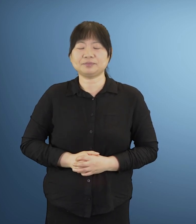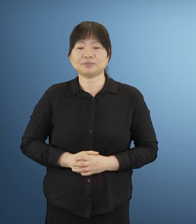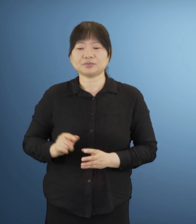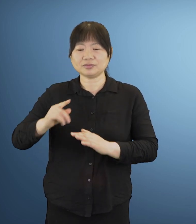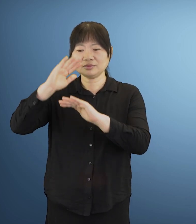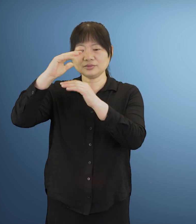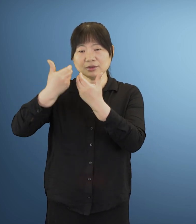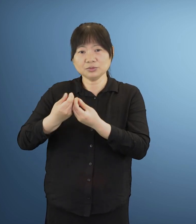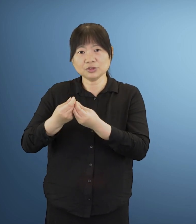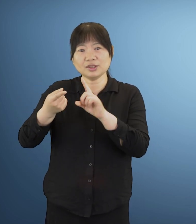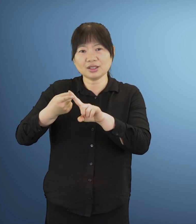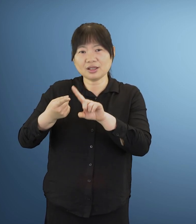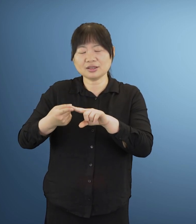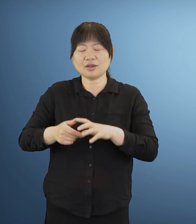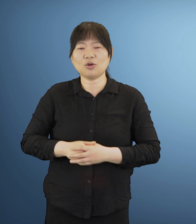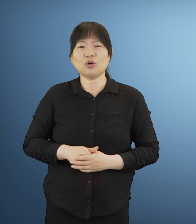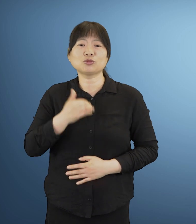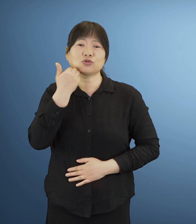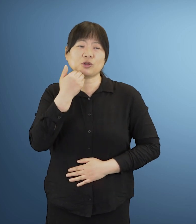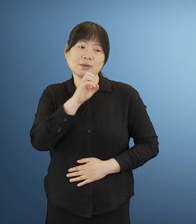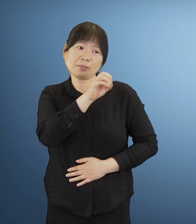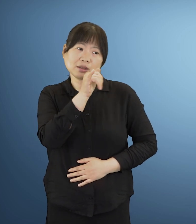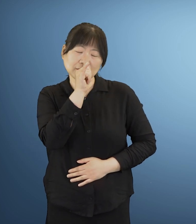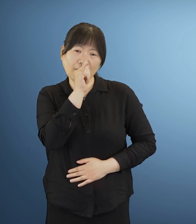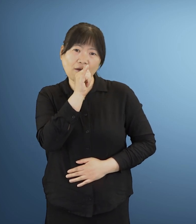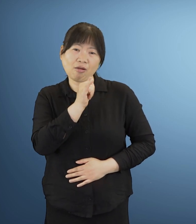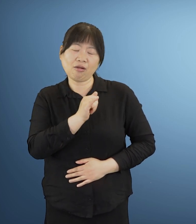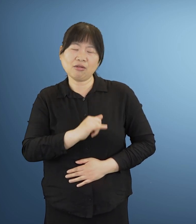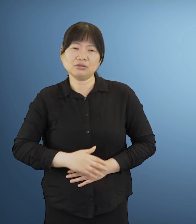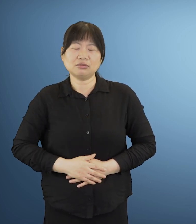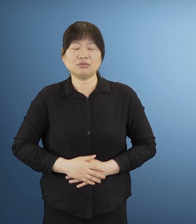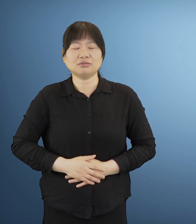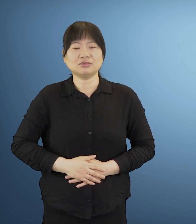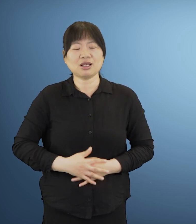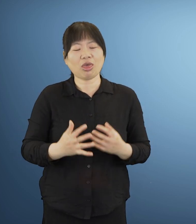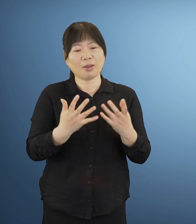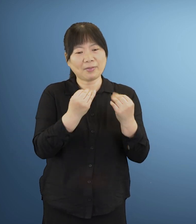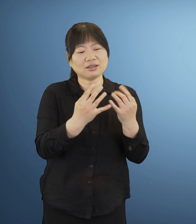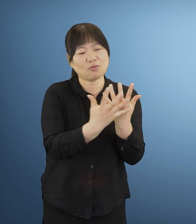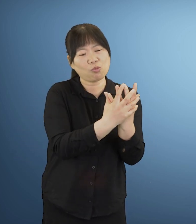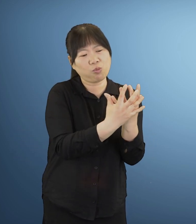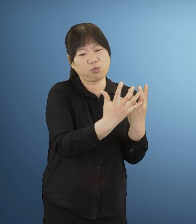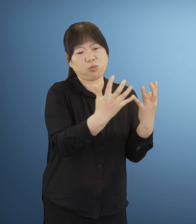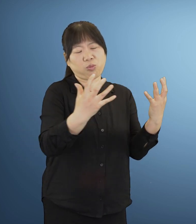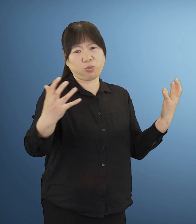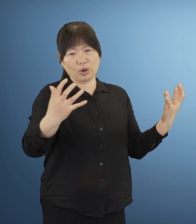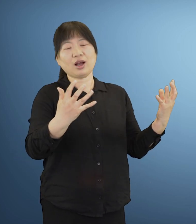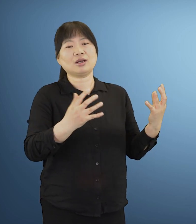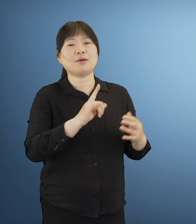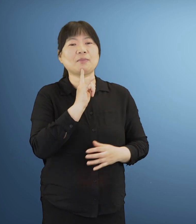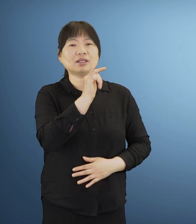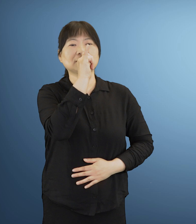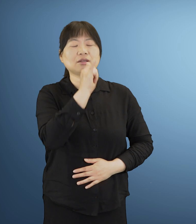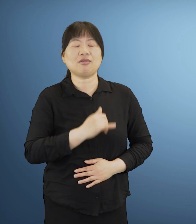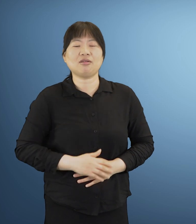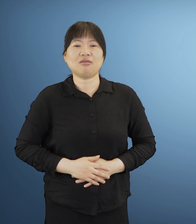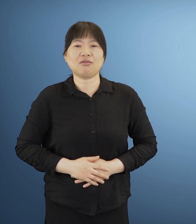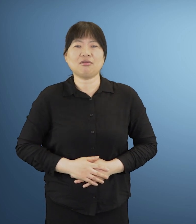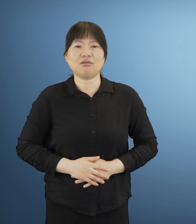비유를 누구에게 하셨어요? 큰 무리에게 했어요. 큰 무리. 큰 무리 속에는 다 섞여